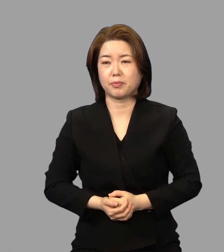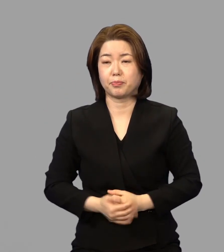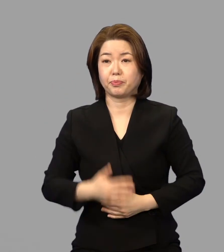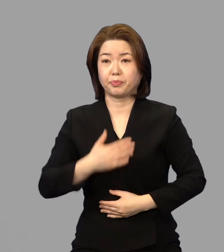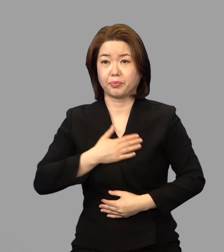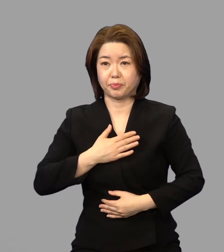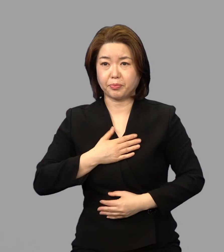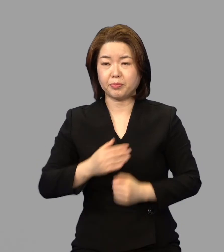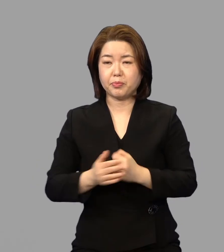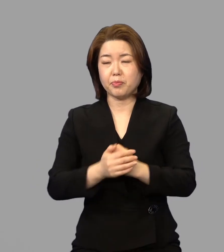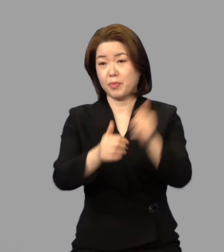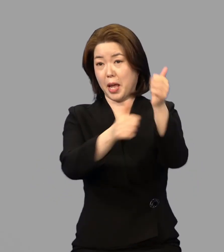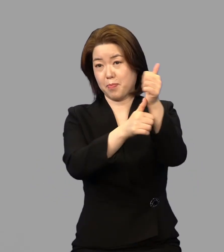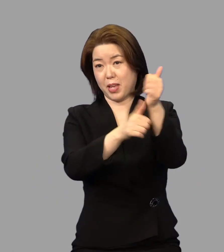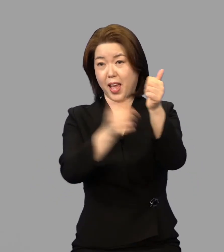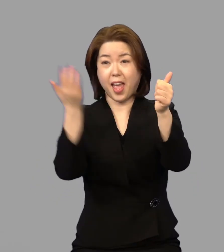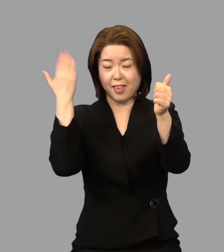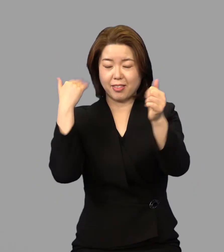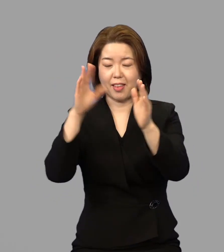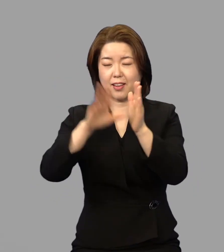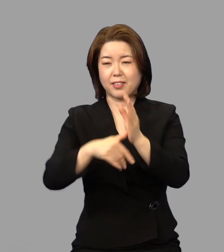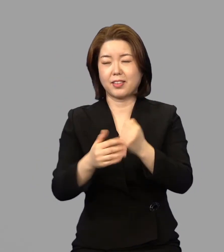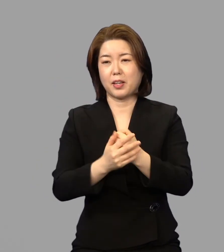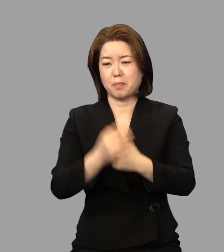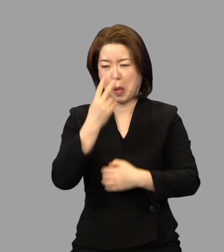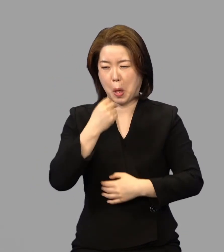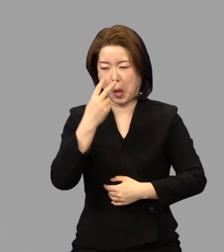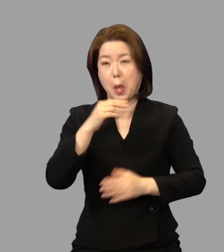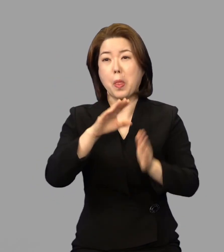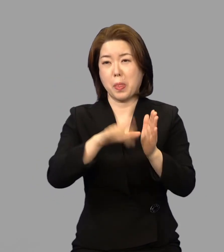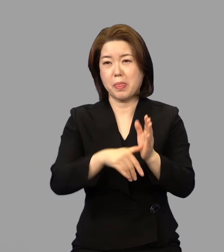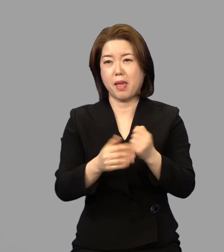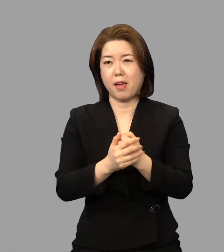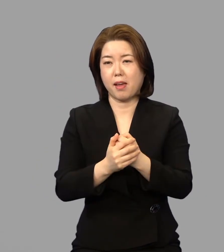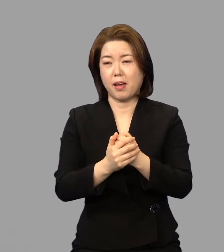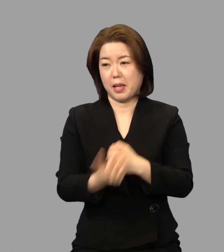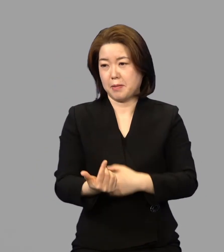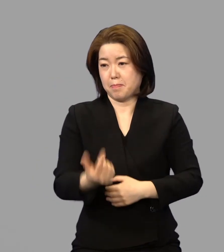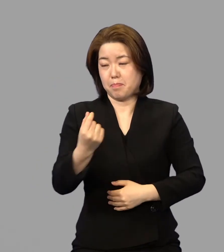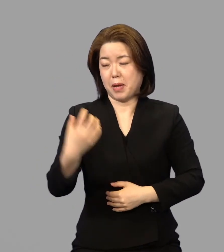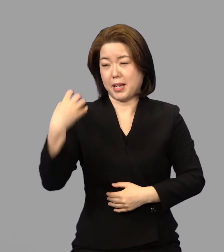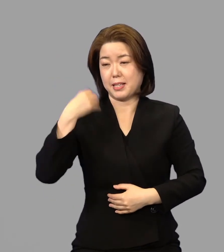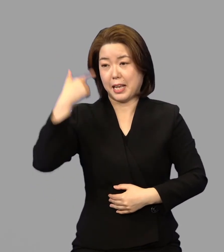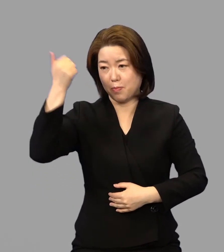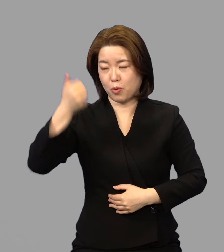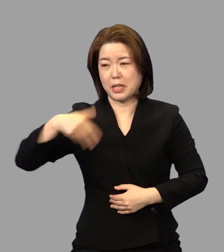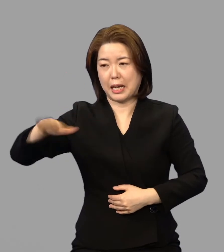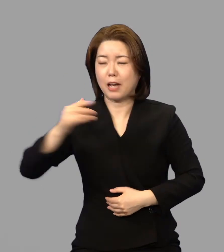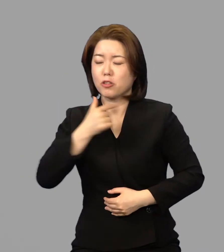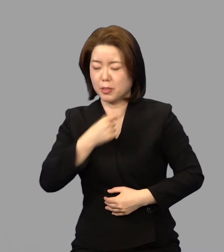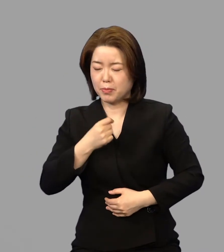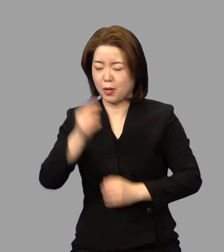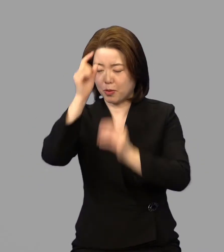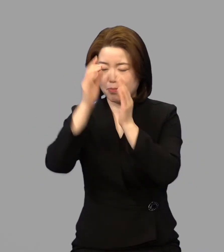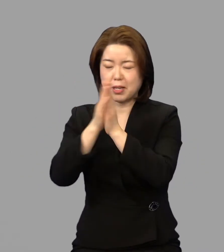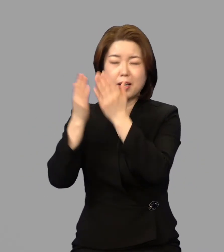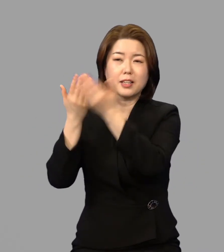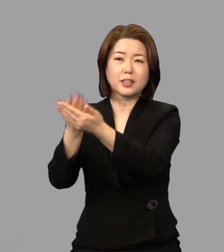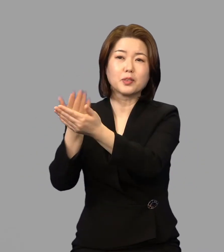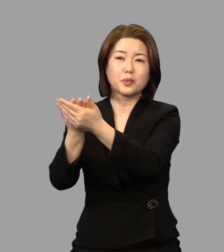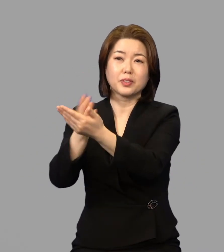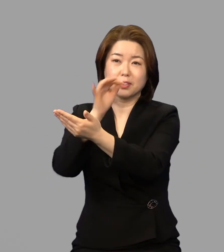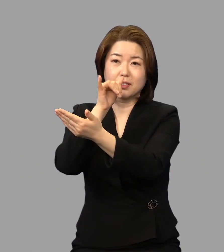제가 부목사 시절에 정말 철도 없이 빨리 담임 목사 나가게 해달라고 기도했어요.